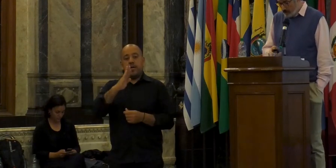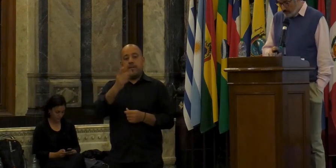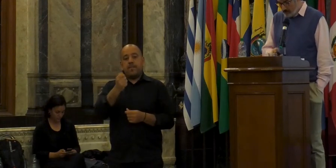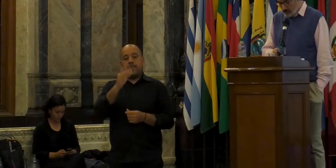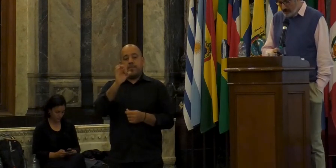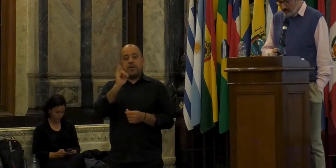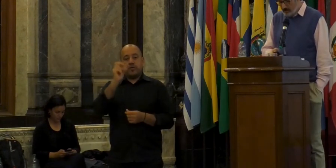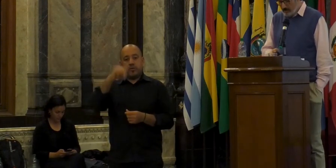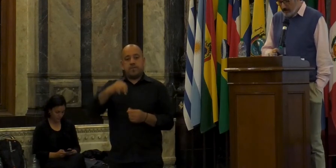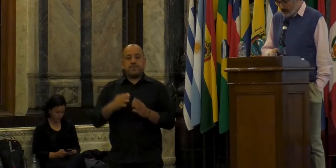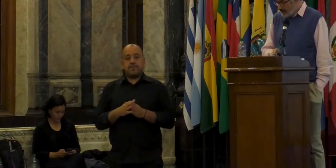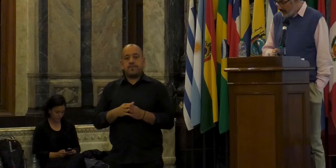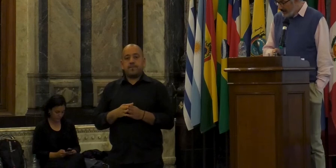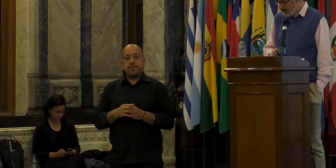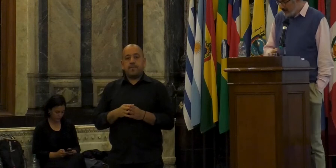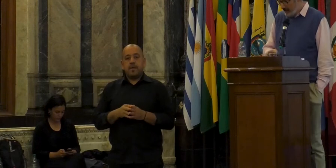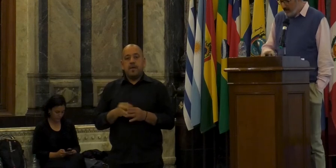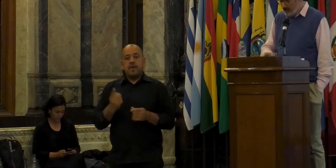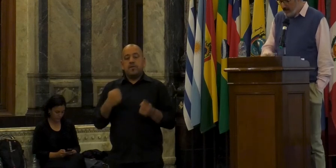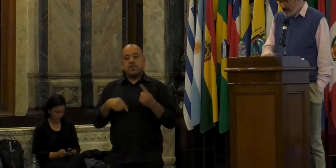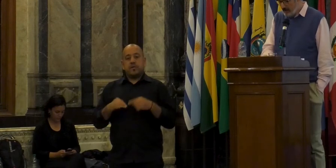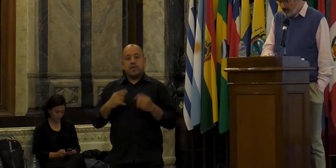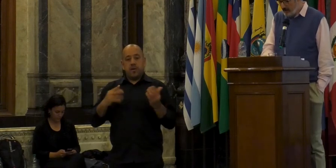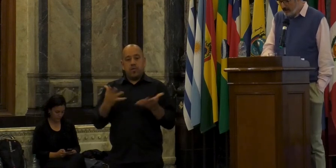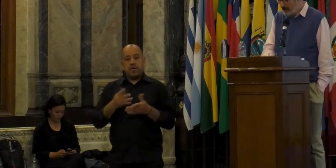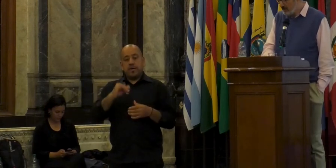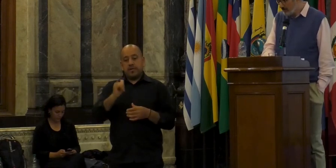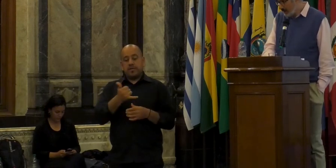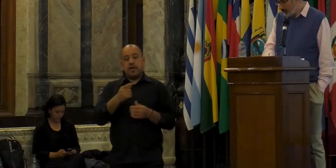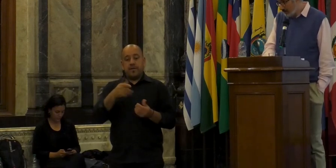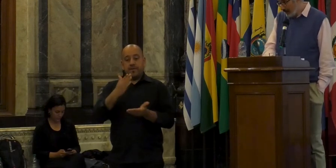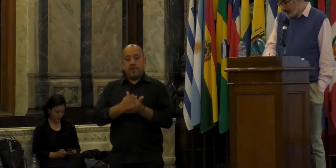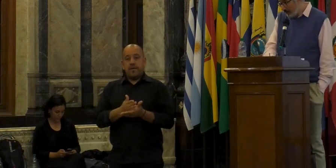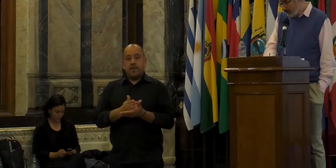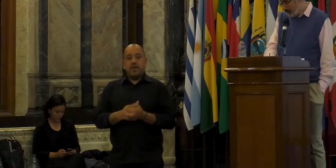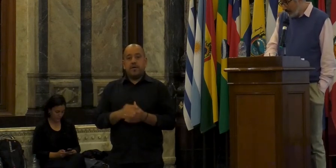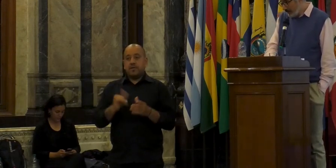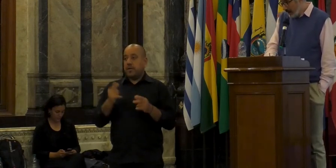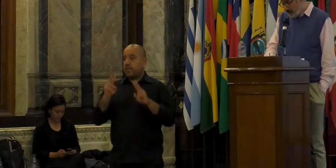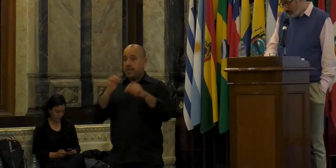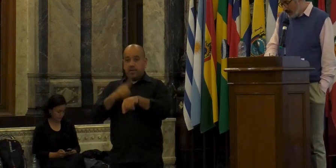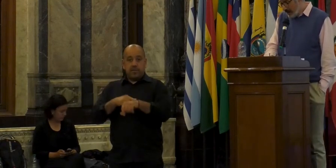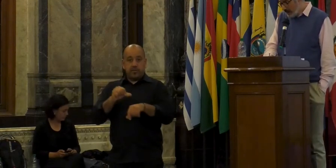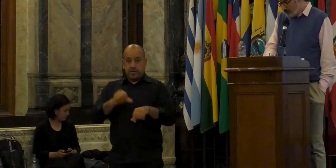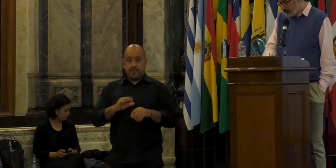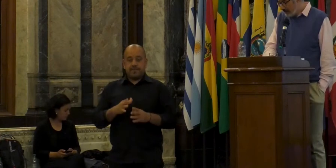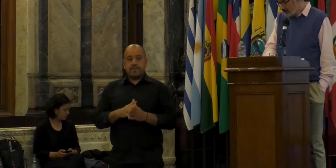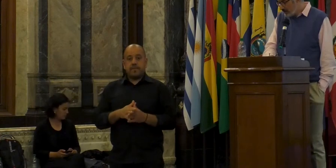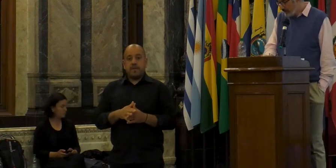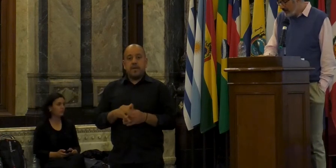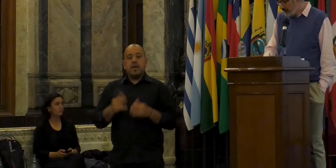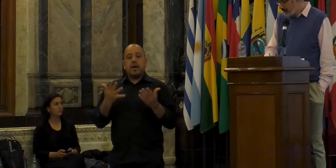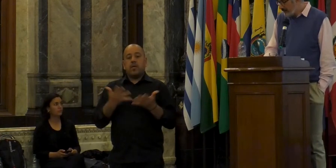Y bueno, con esto me voy a encaminar ya al final de mi conferencia, pues estoy agotando ya el tiempo, ¿verdad? Voy a